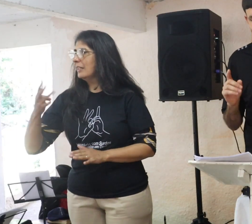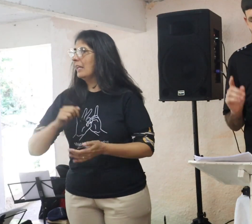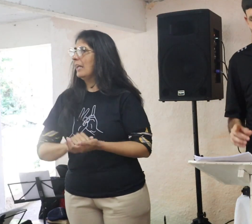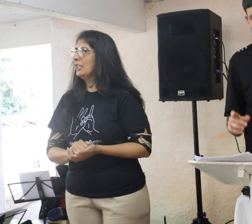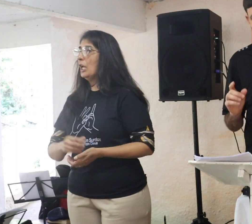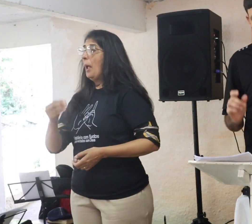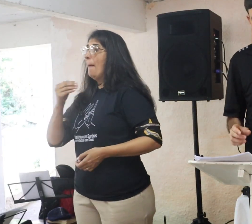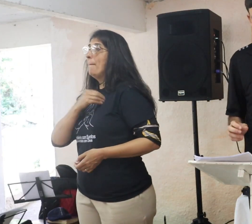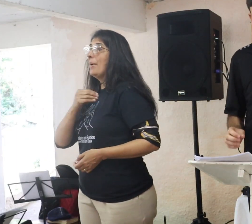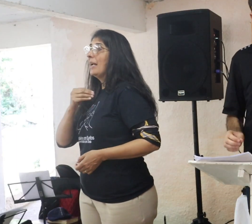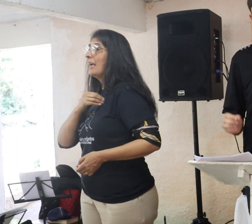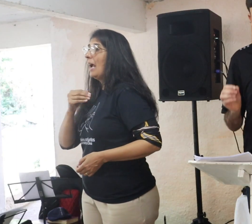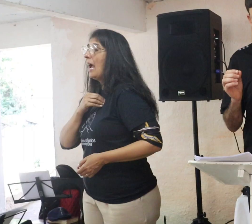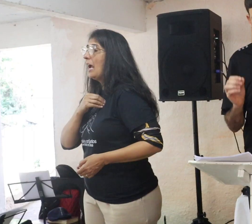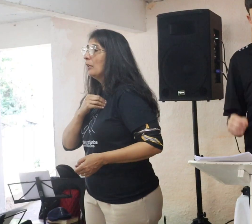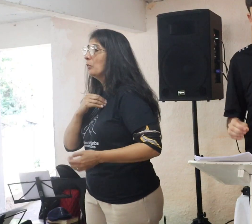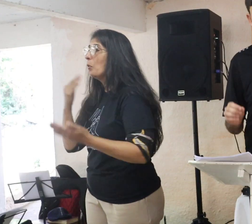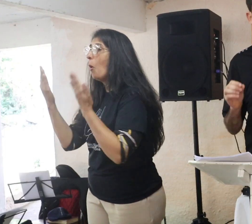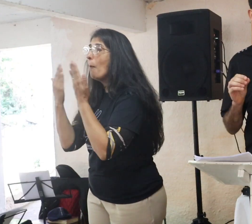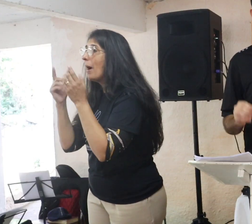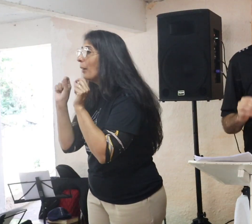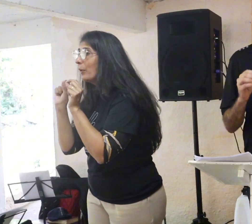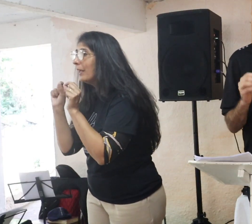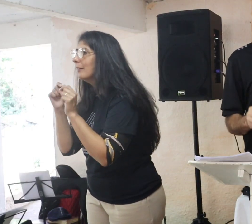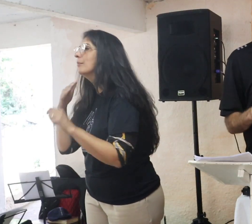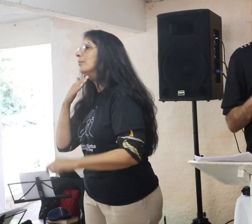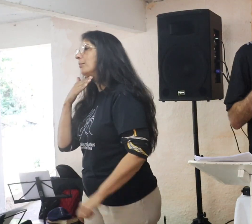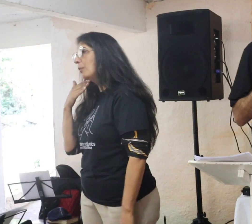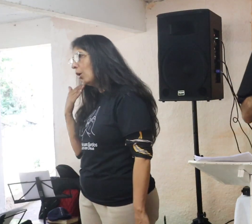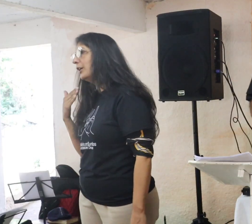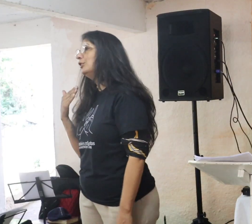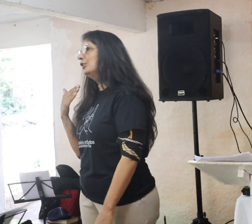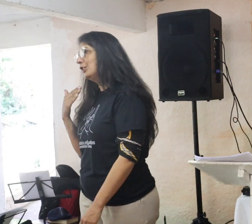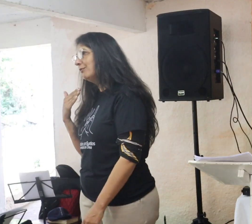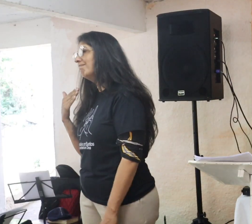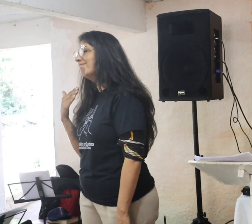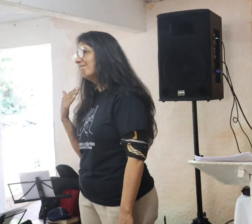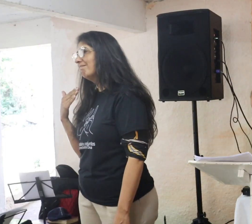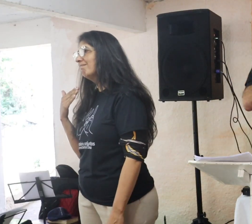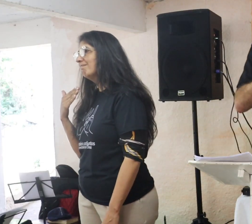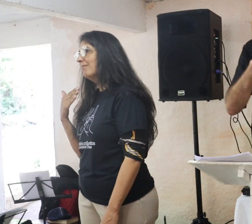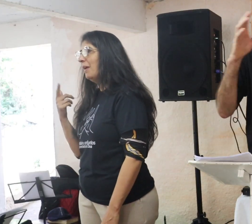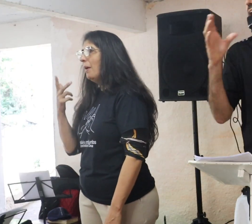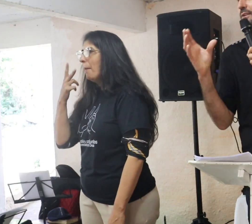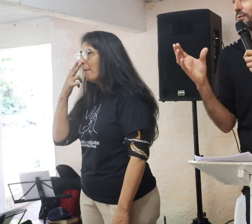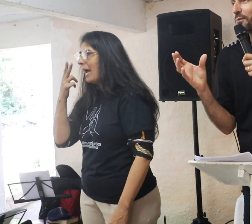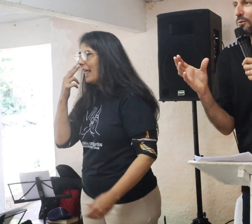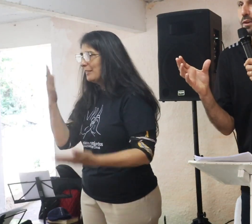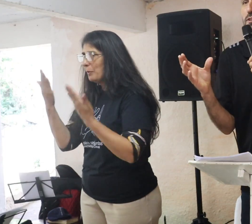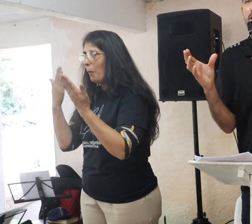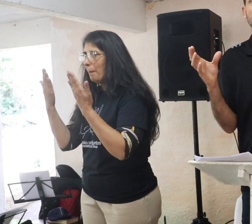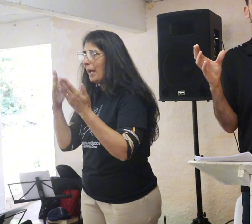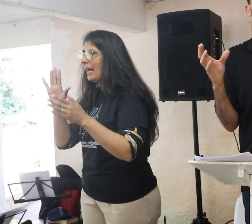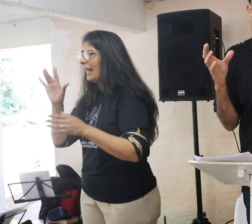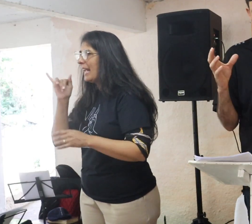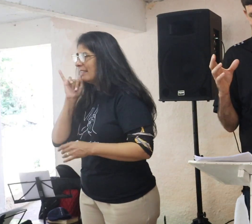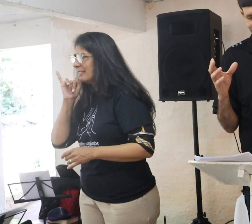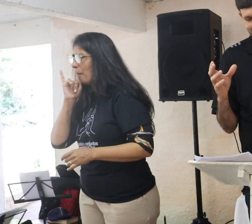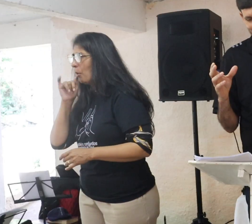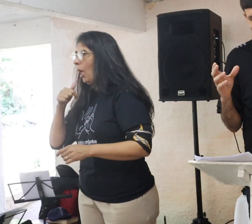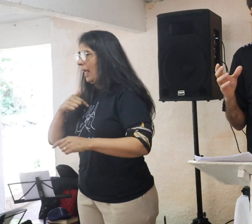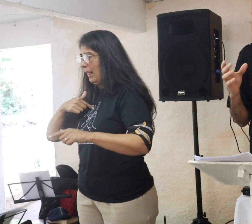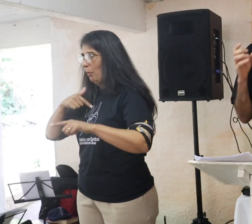é a vida eterna em Cristo Jesus, nosso Senhor. Que resumo extraordinário do Evangelho, não